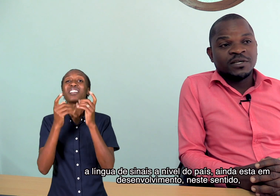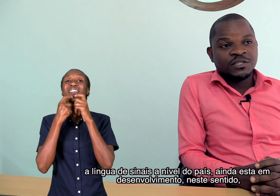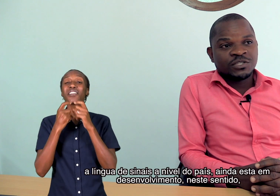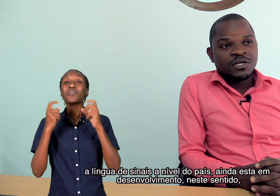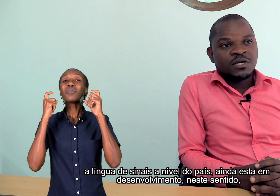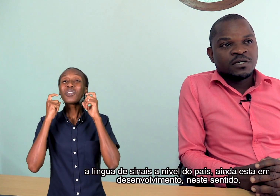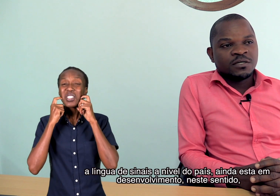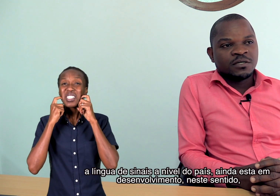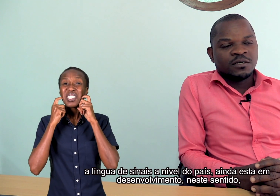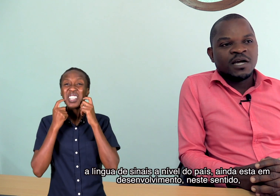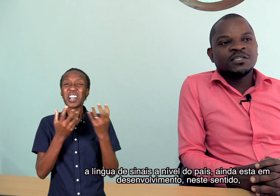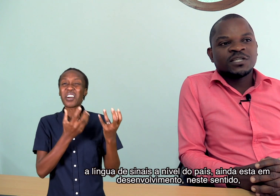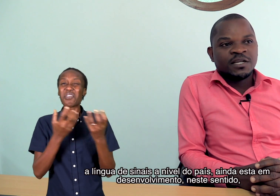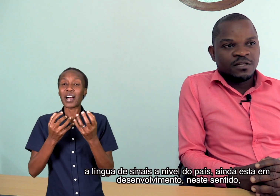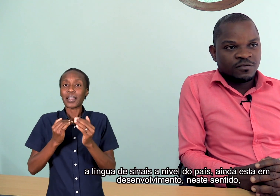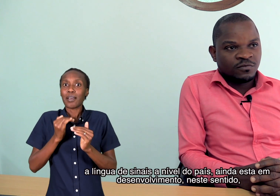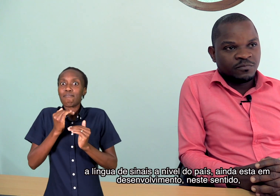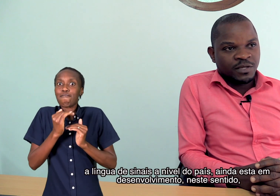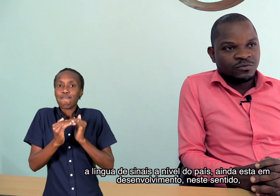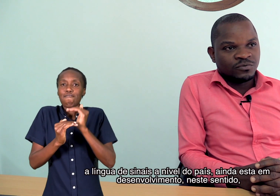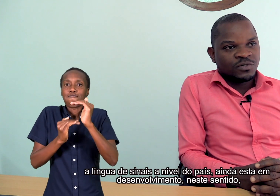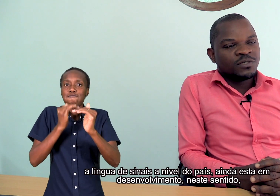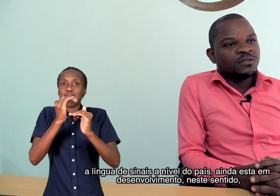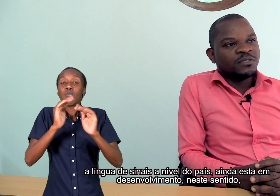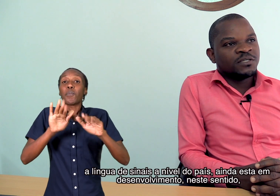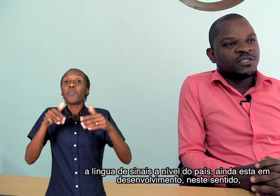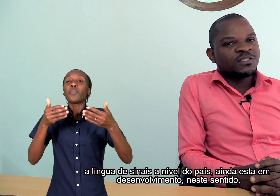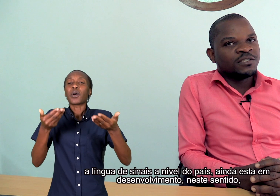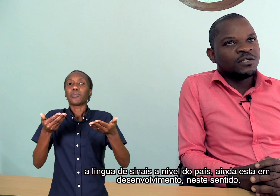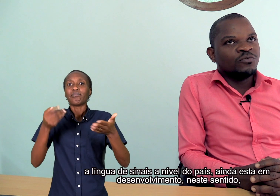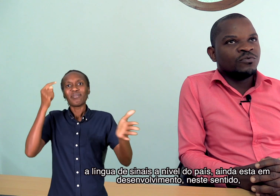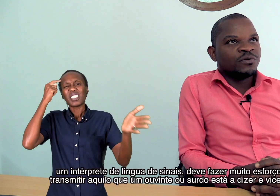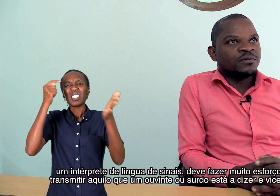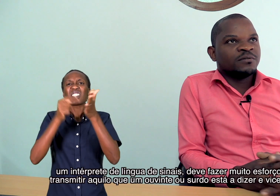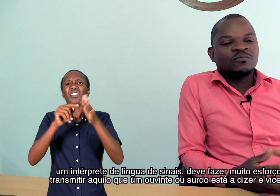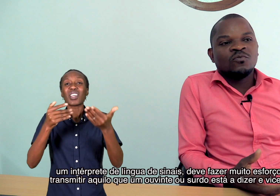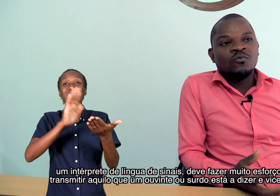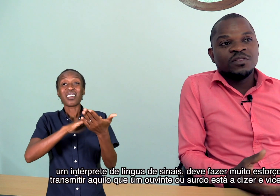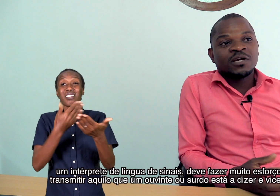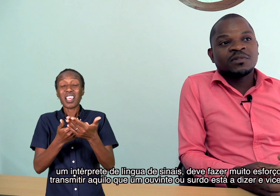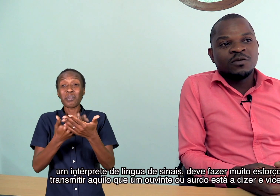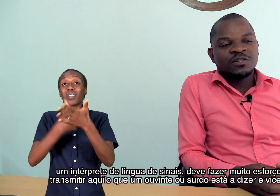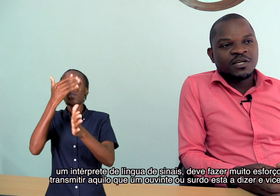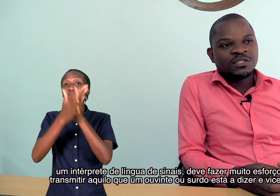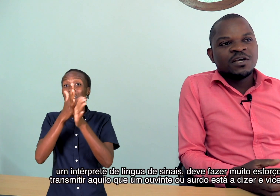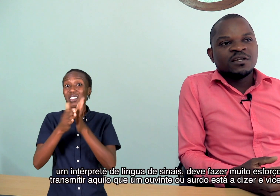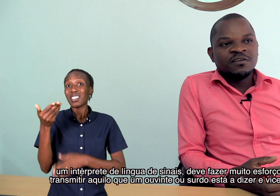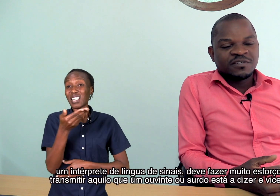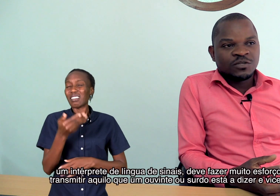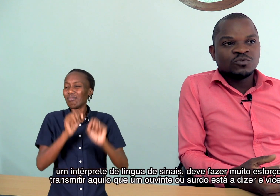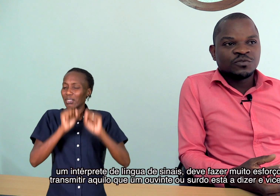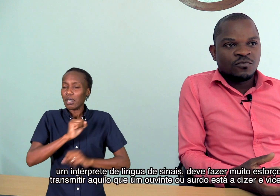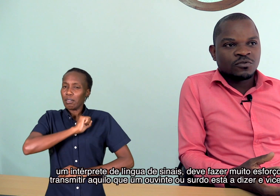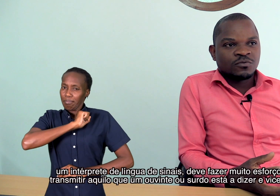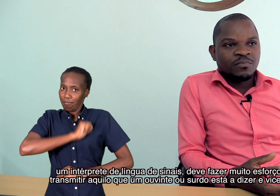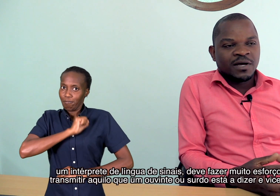do país ainda está em desenvolvimento. Neste sentido, o intérprete de língua de sinais deve